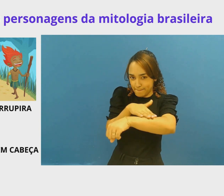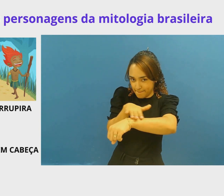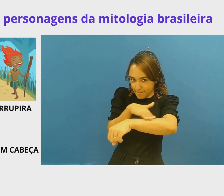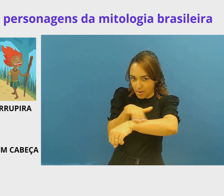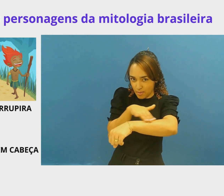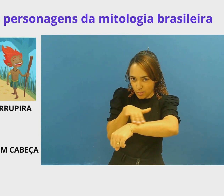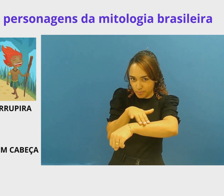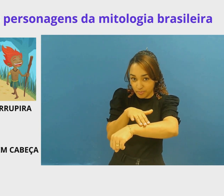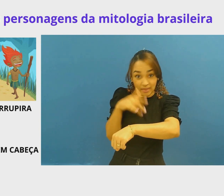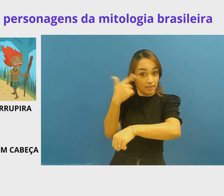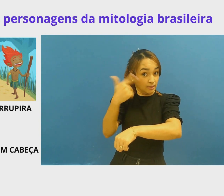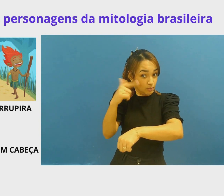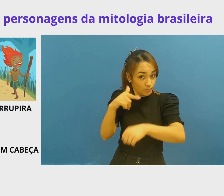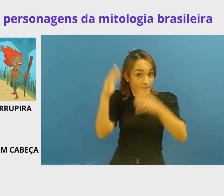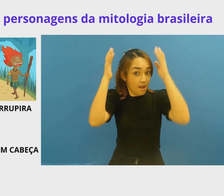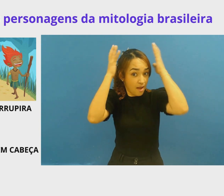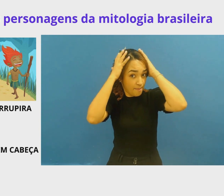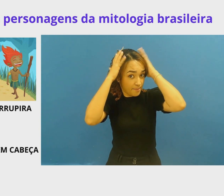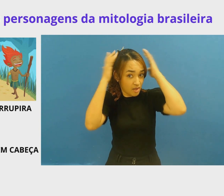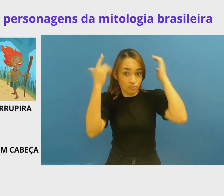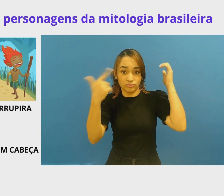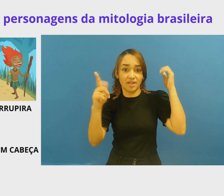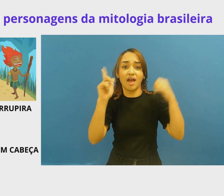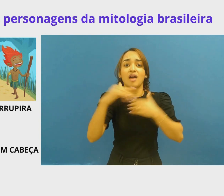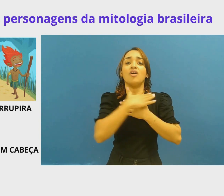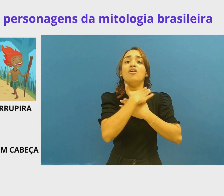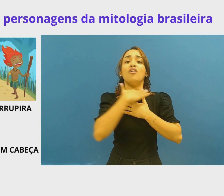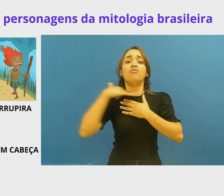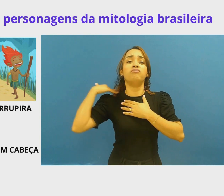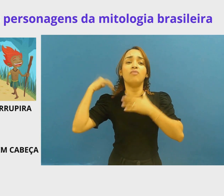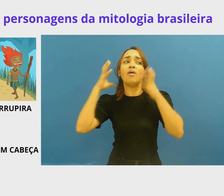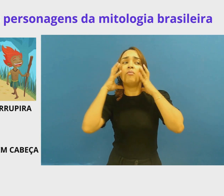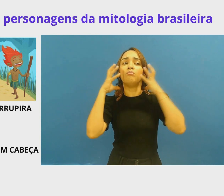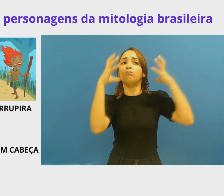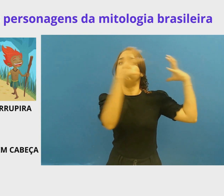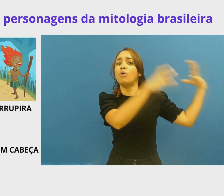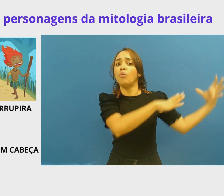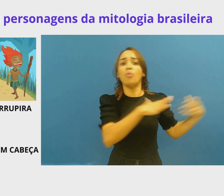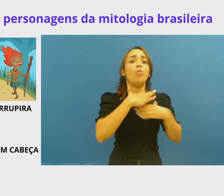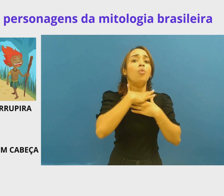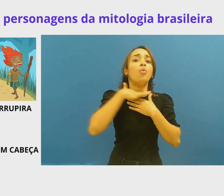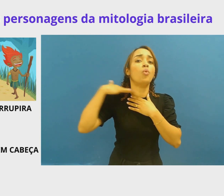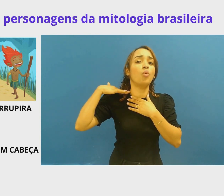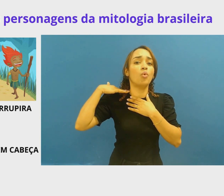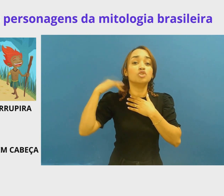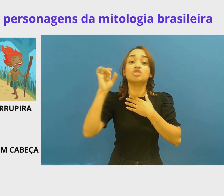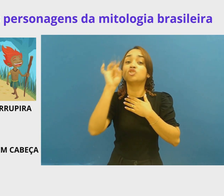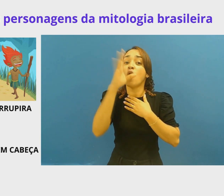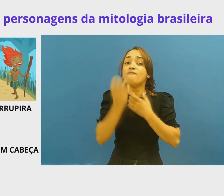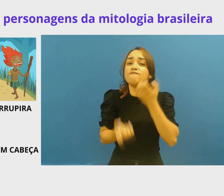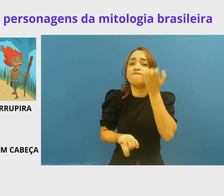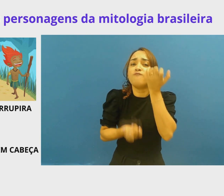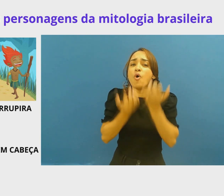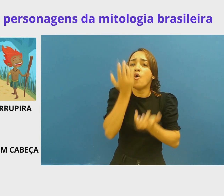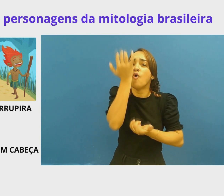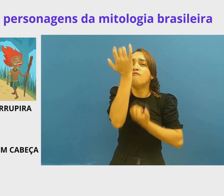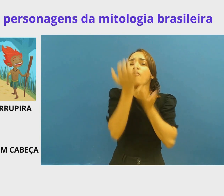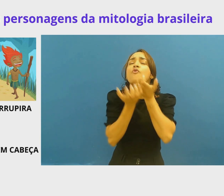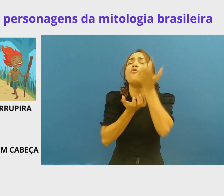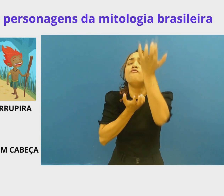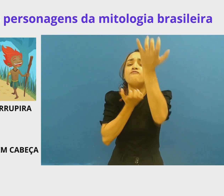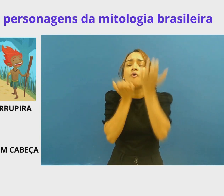A mula sem cabeça é uma égua de cor marrom, que não tem cabeça, pois